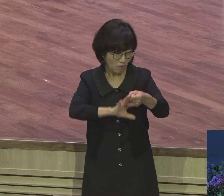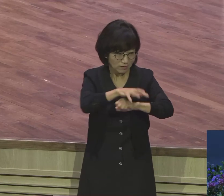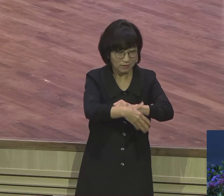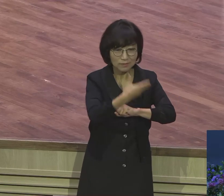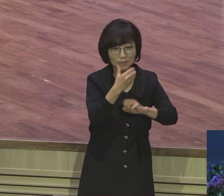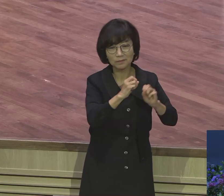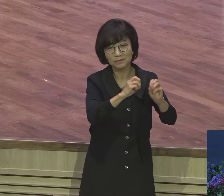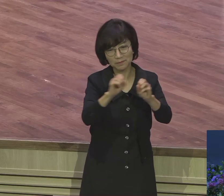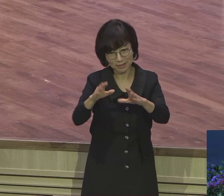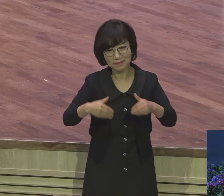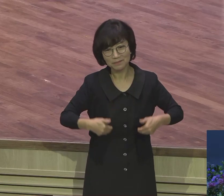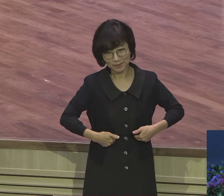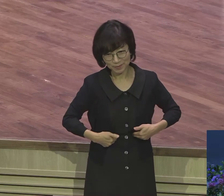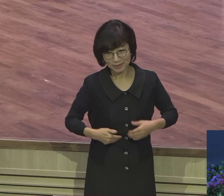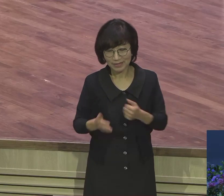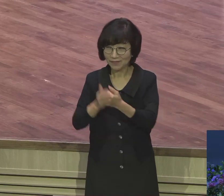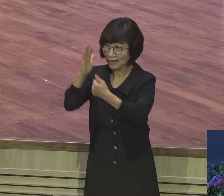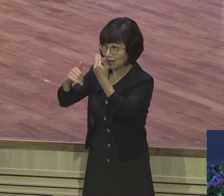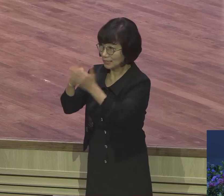하나님 지켜주신다.